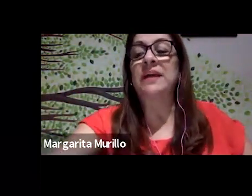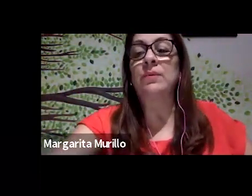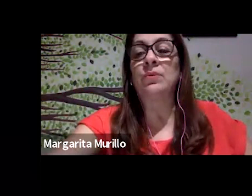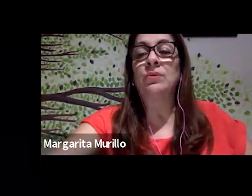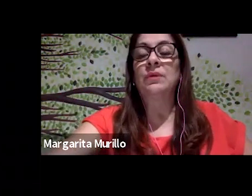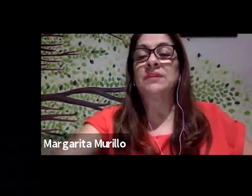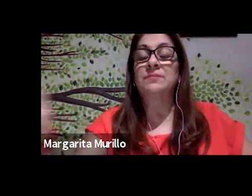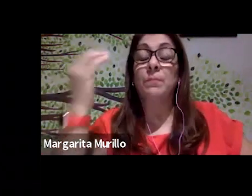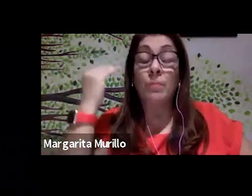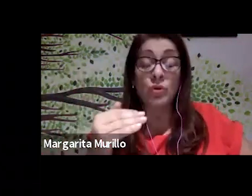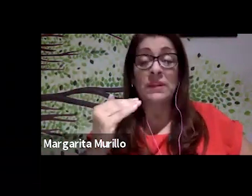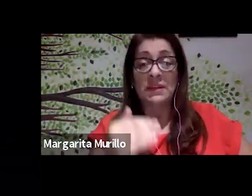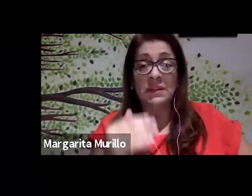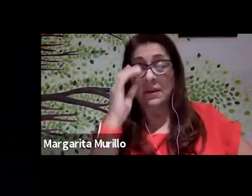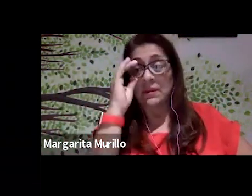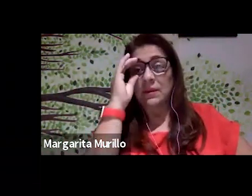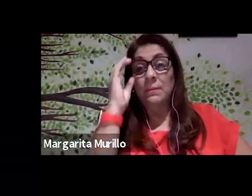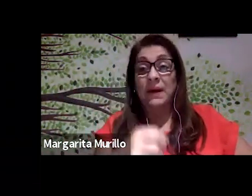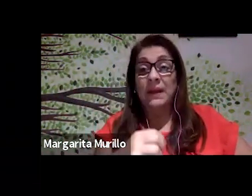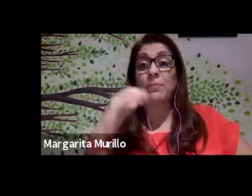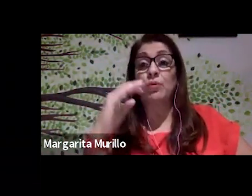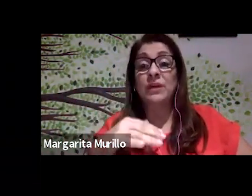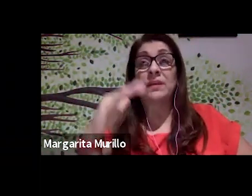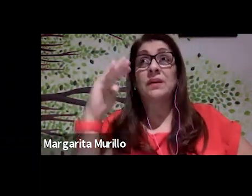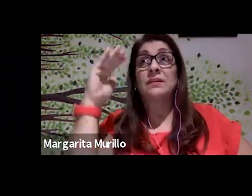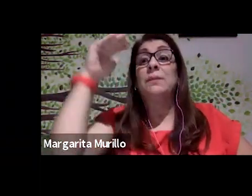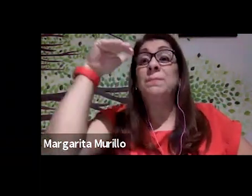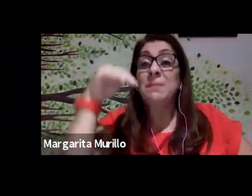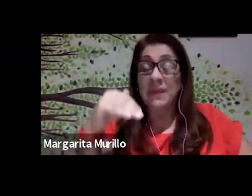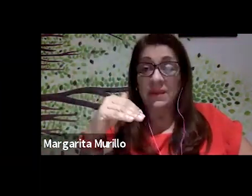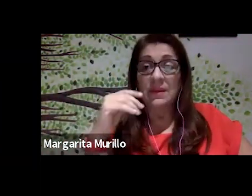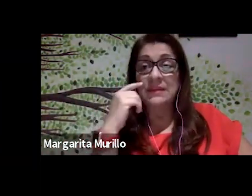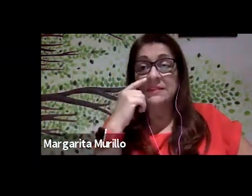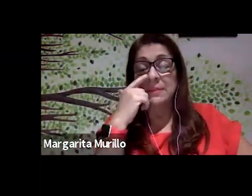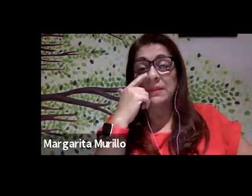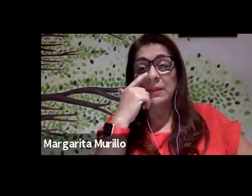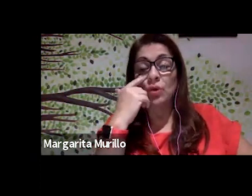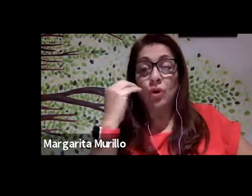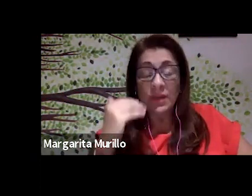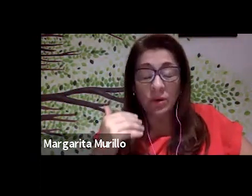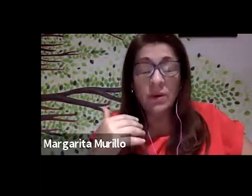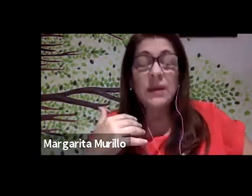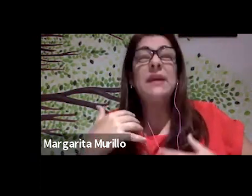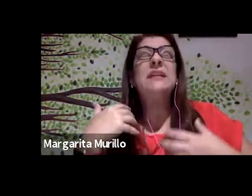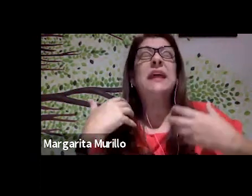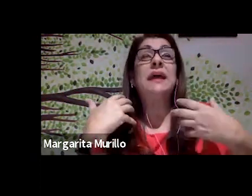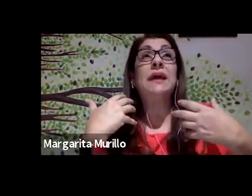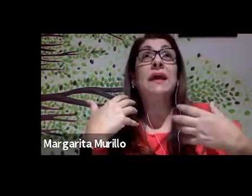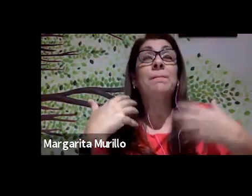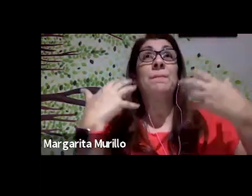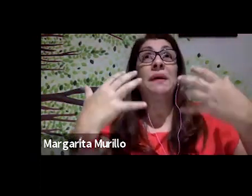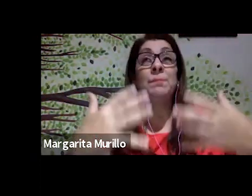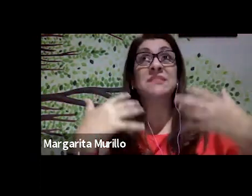tal luz sobre el cerebro es muy dañina para poder deprime el sistema neurológico y